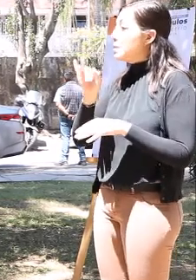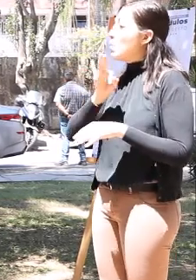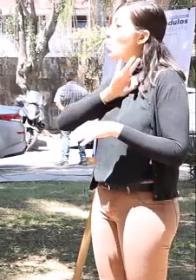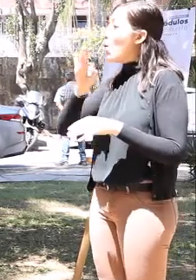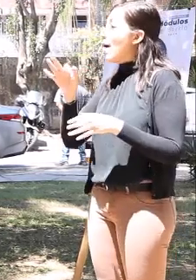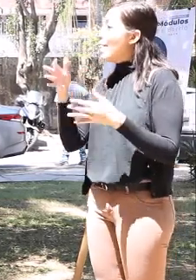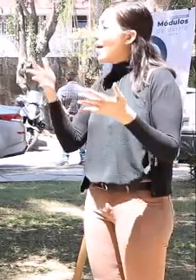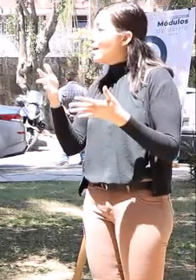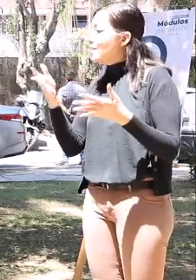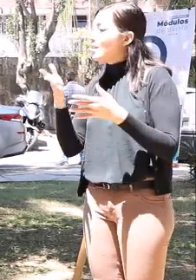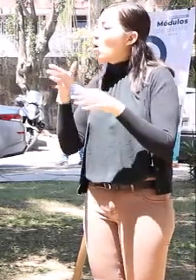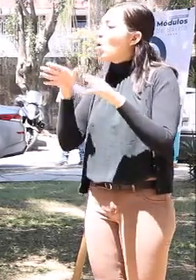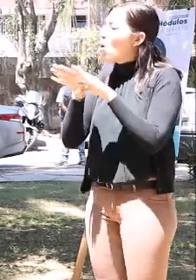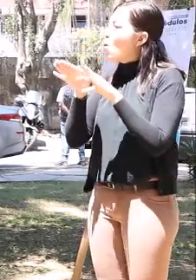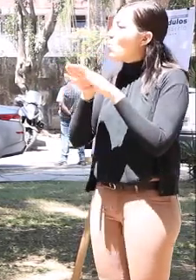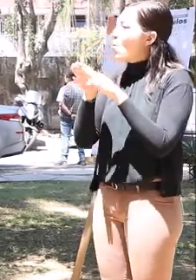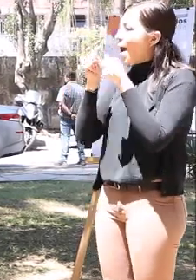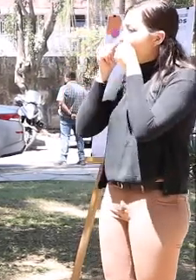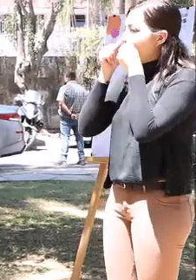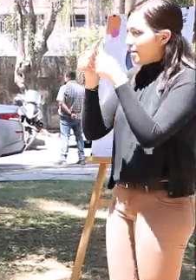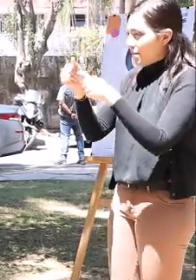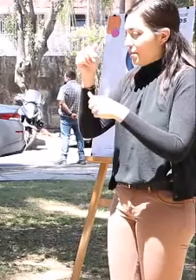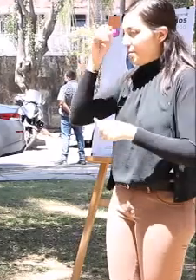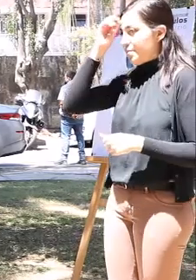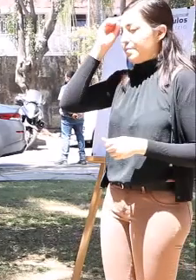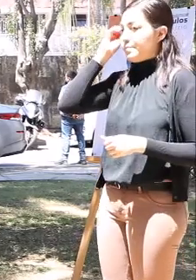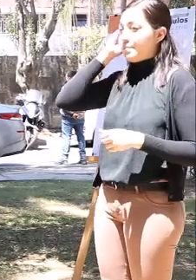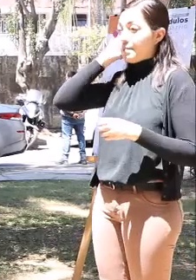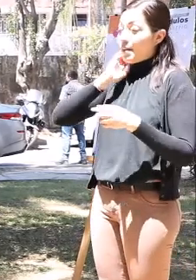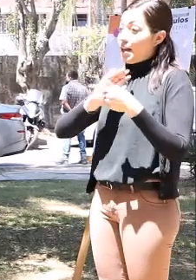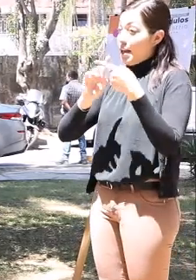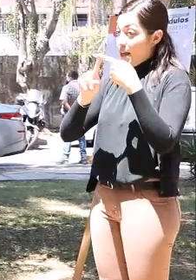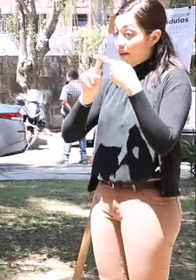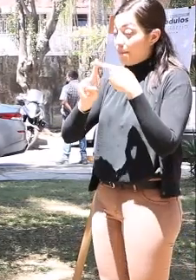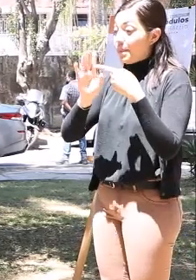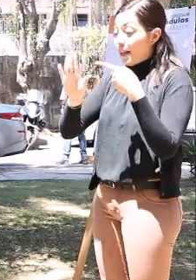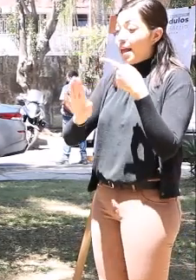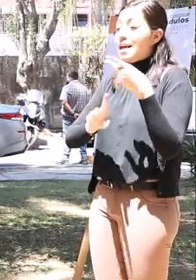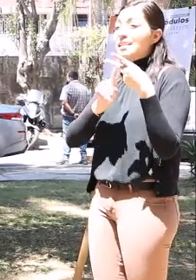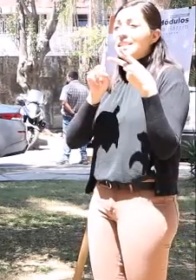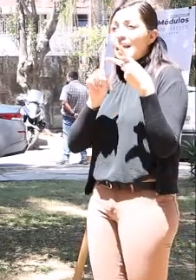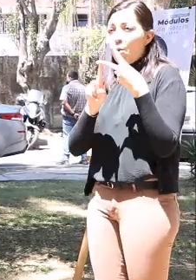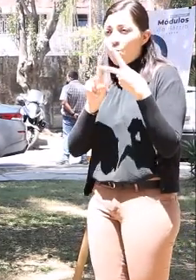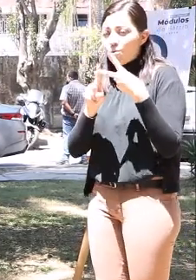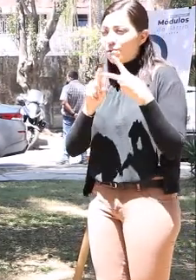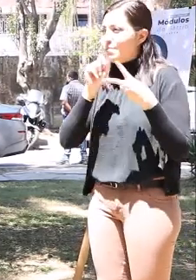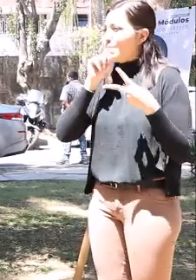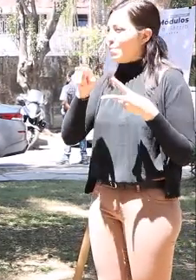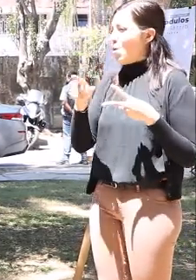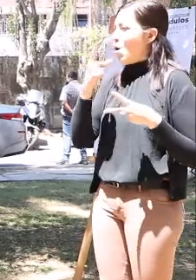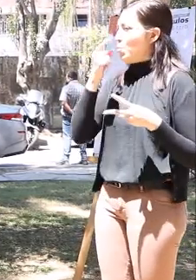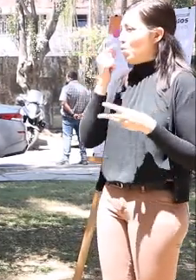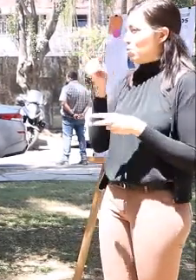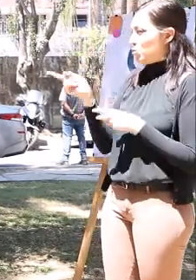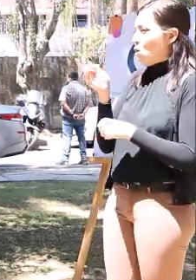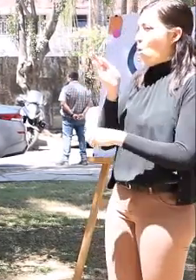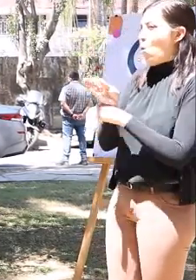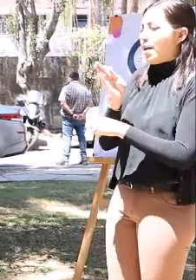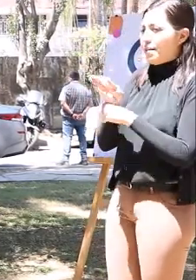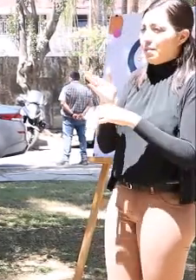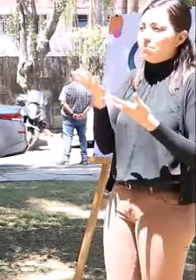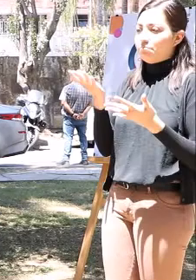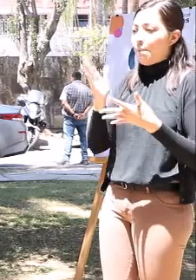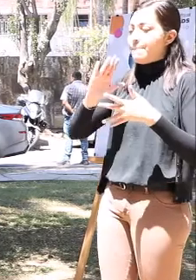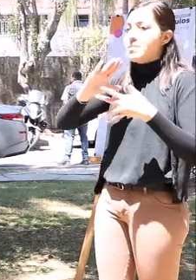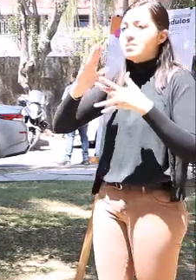pequeñas sensibilidades, las pequeñas faltas. Ese es el primer eje. El segundo eje Ya ahora la policía cuenta casi con la mitad